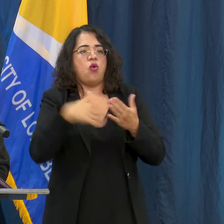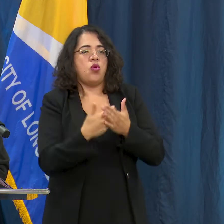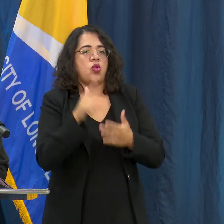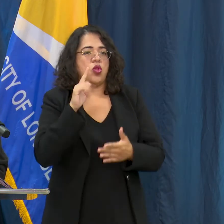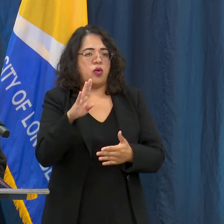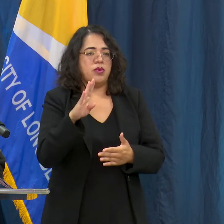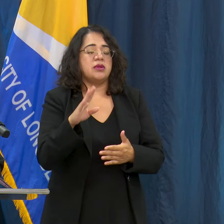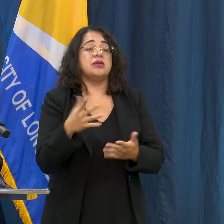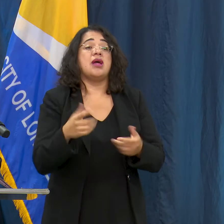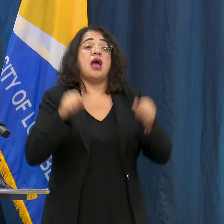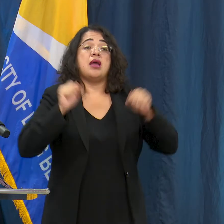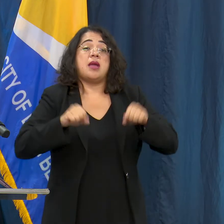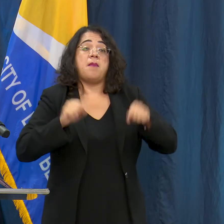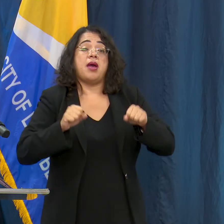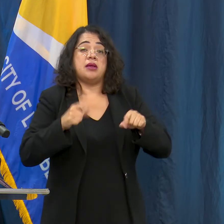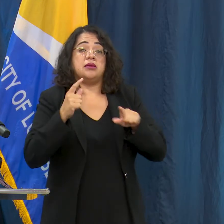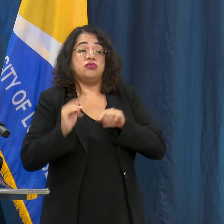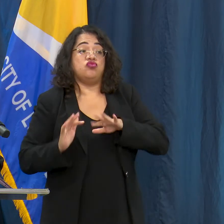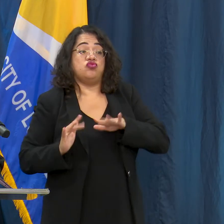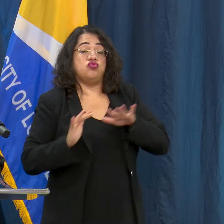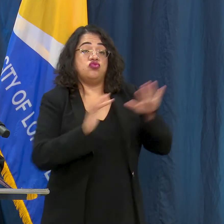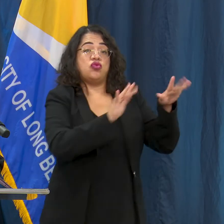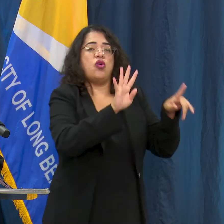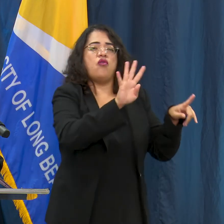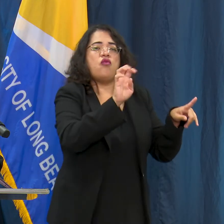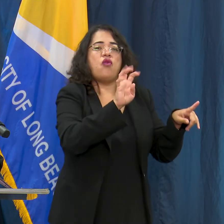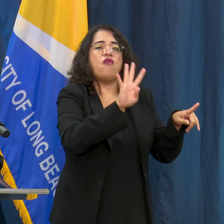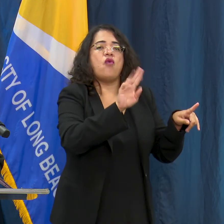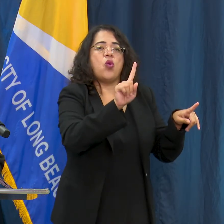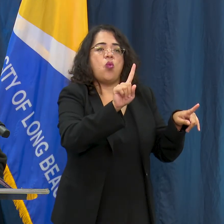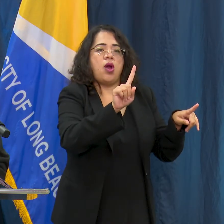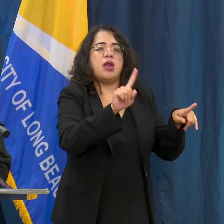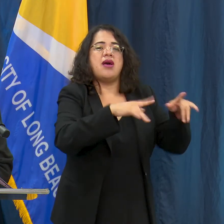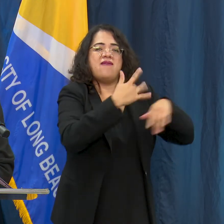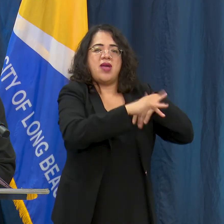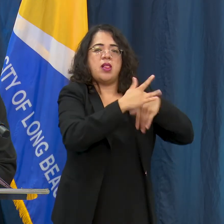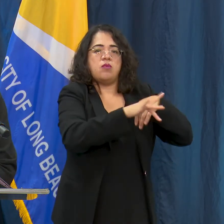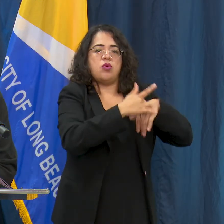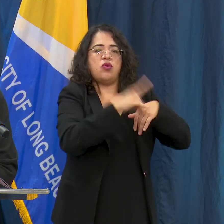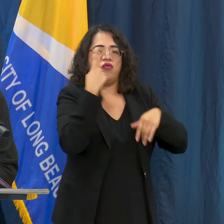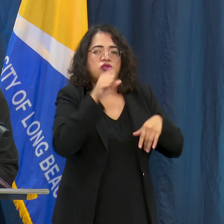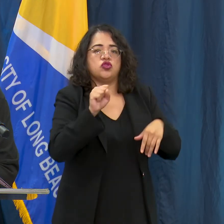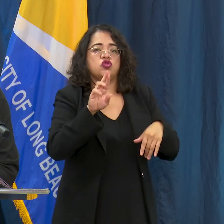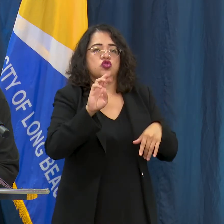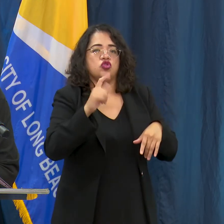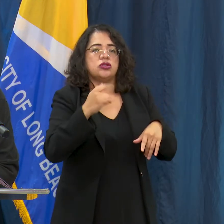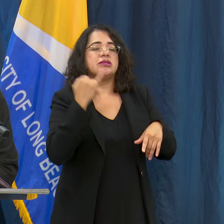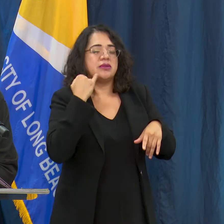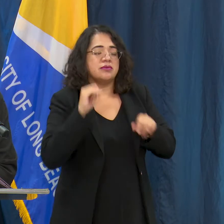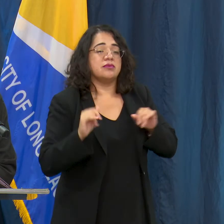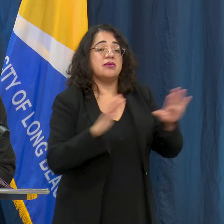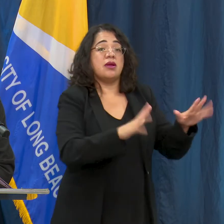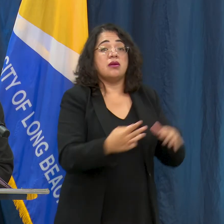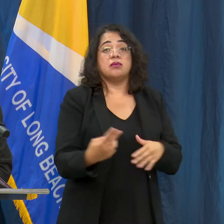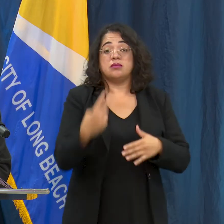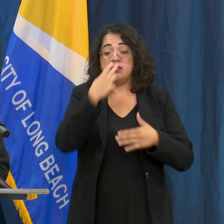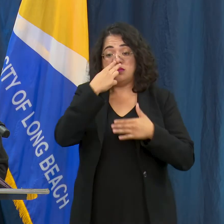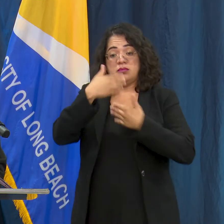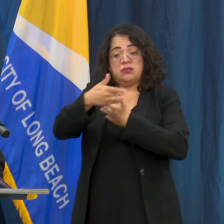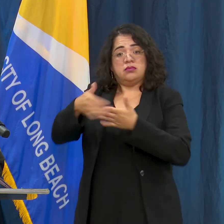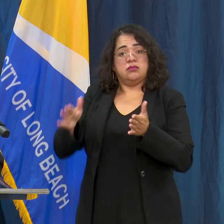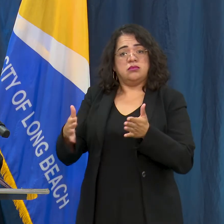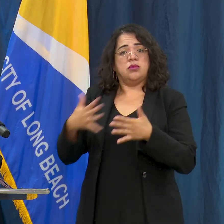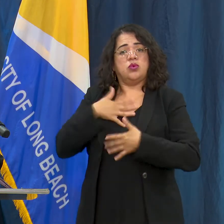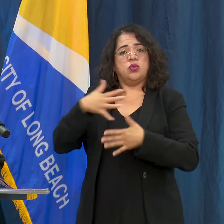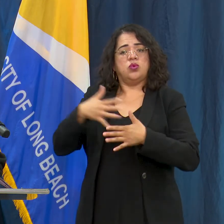una capacidad de aumento de más de 441 camas. Nuestro uso y la cantidad de ventiladores continúa siendo